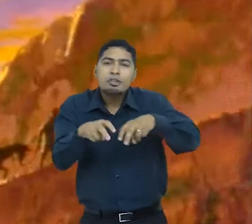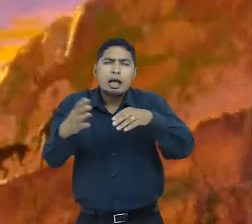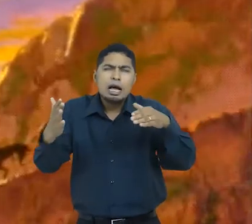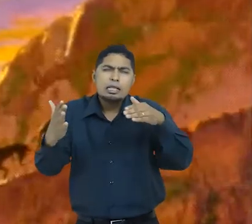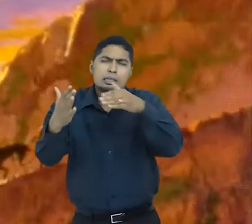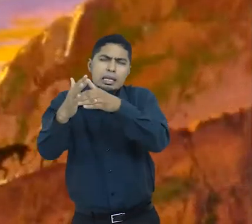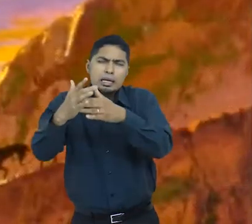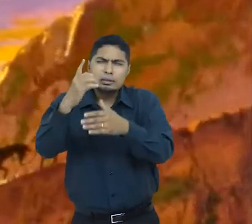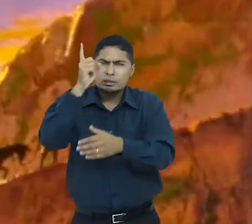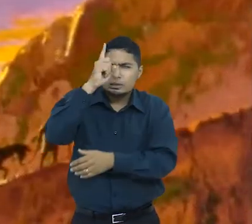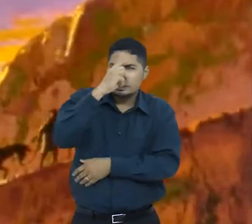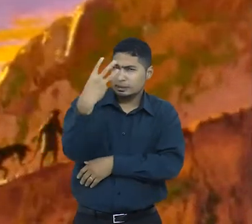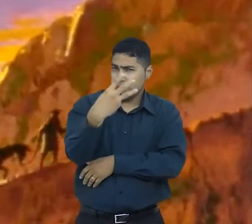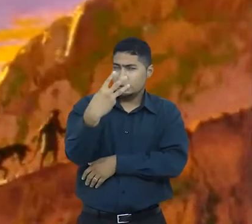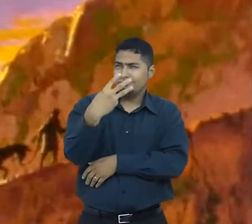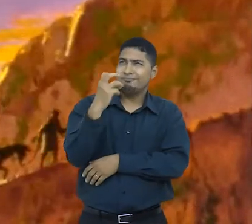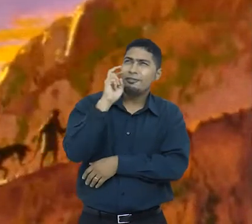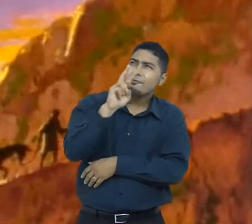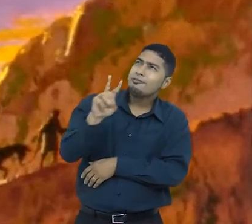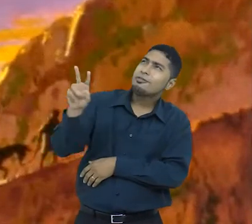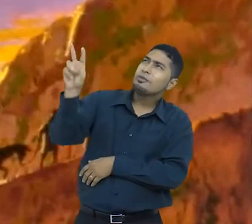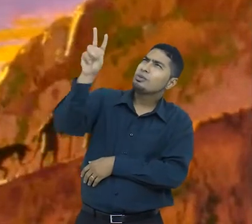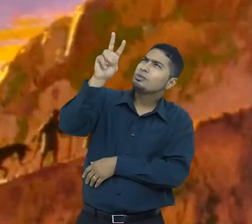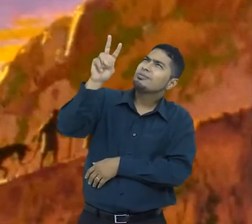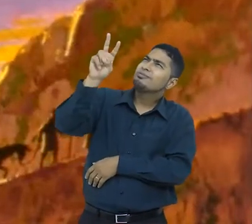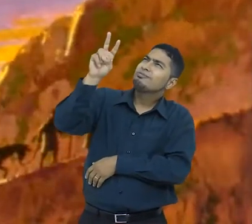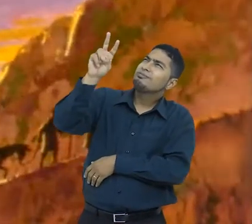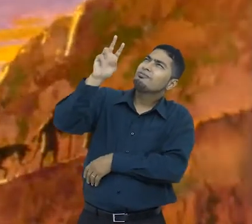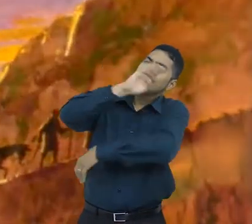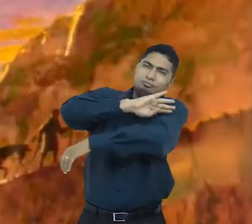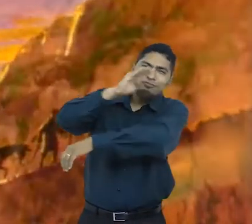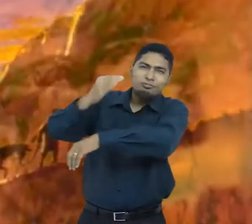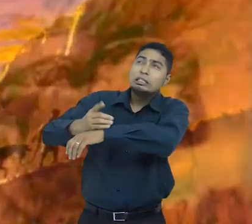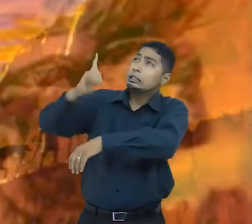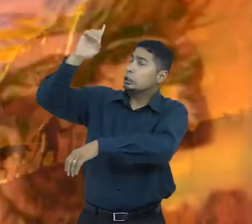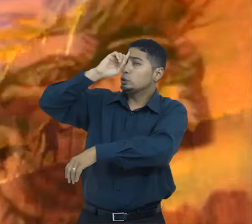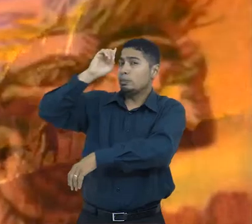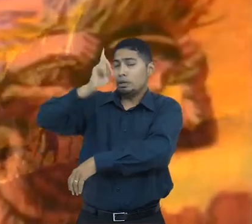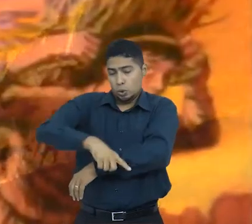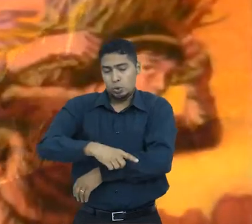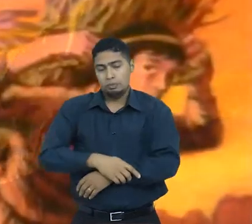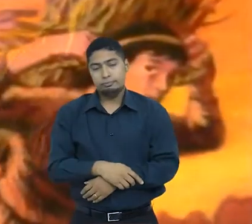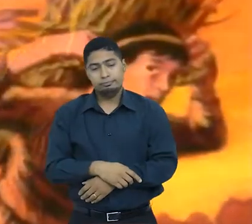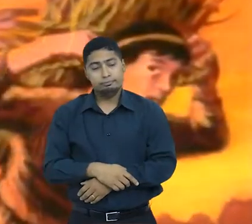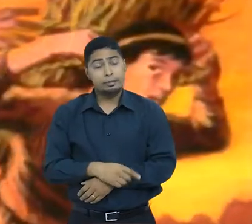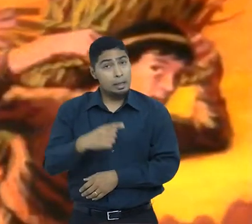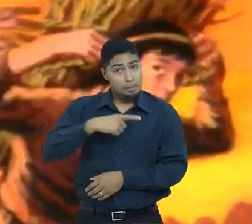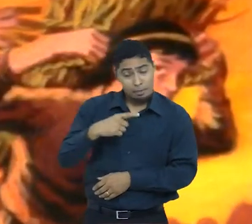caminhada, Abraão olhou adiante e viu o local indicado pelo Senhor. Ele pegou a lenha do sacrifício e entregou